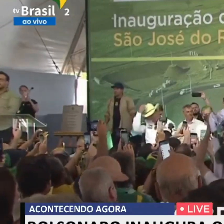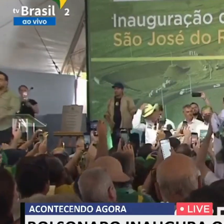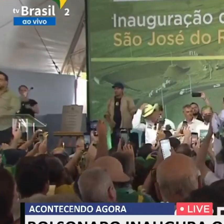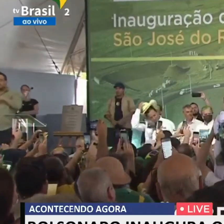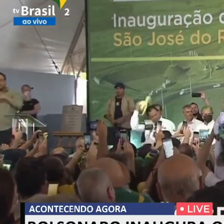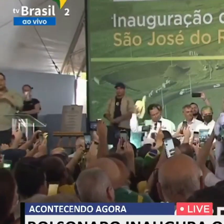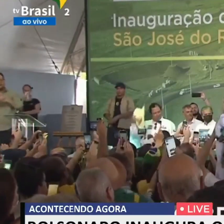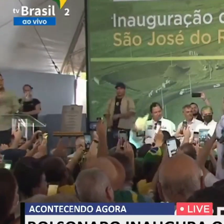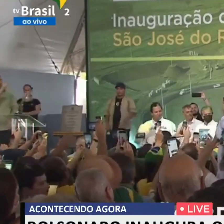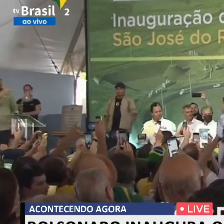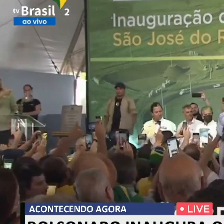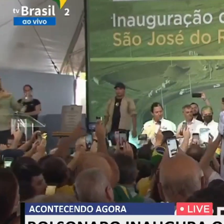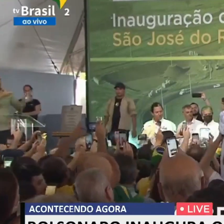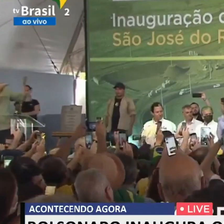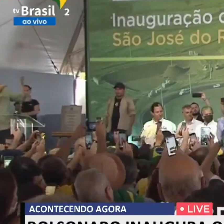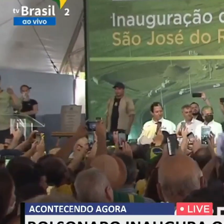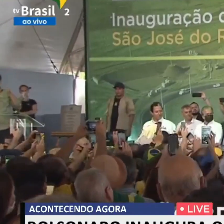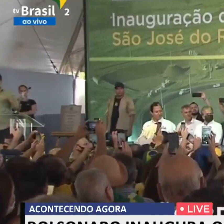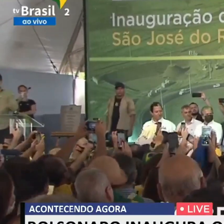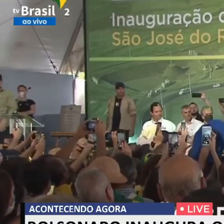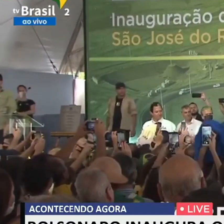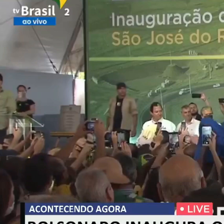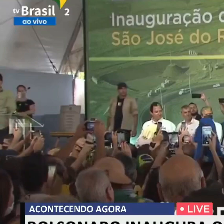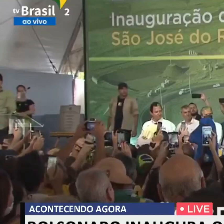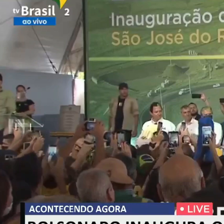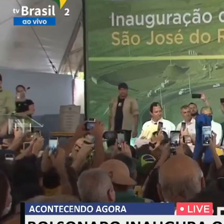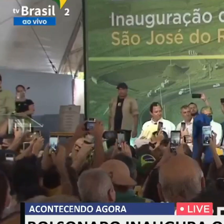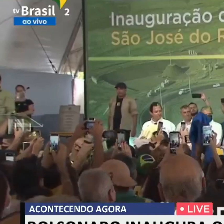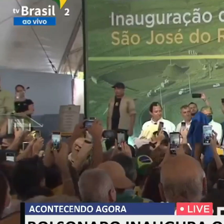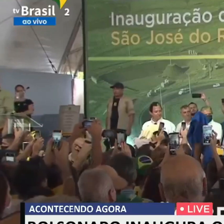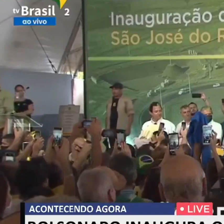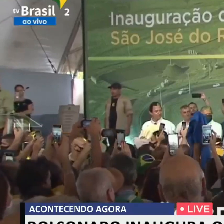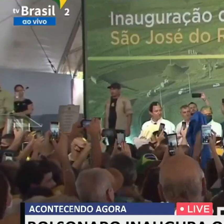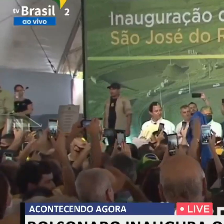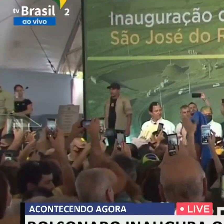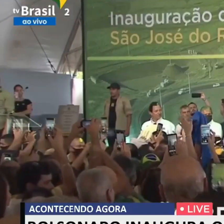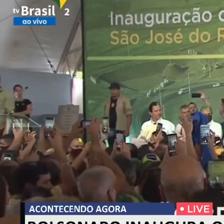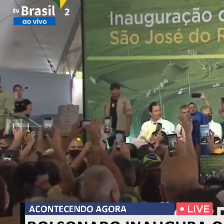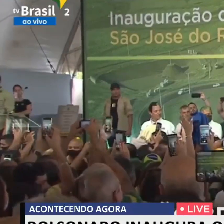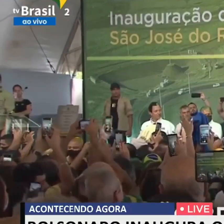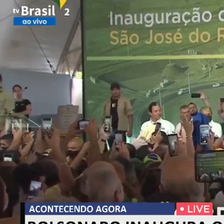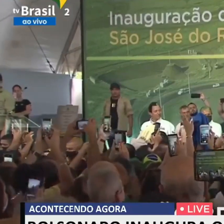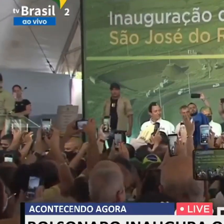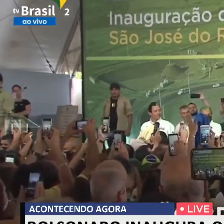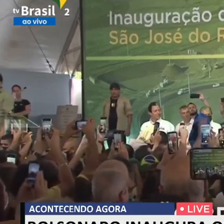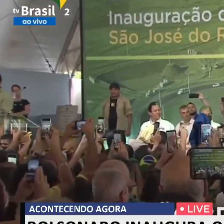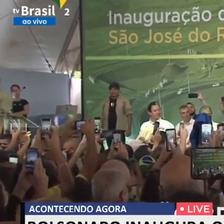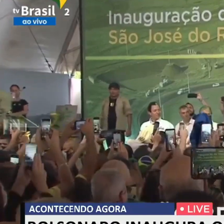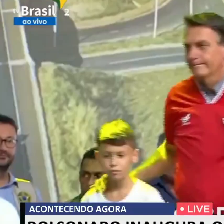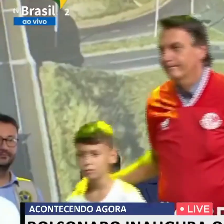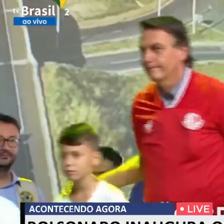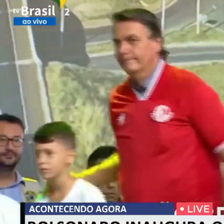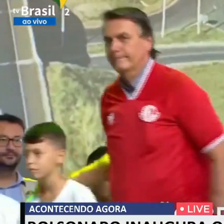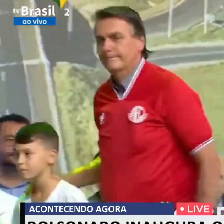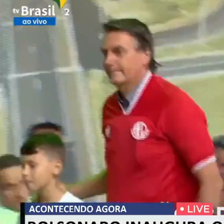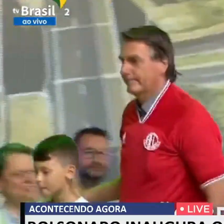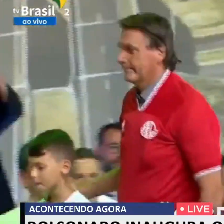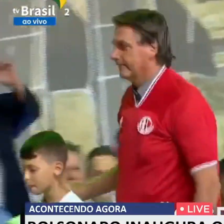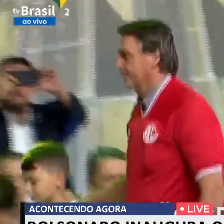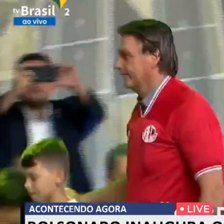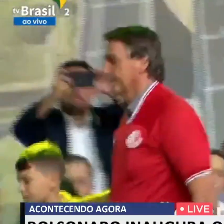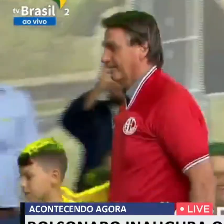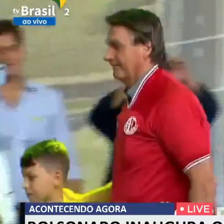e carinho, já que estão aqui por ele, recebam agora com a palavra o presidente da República,